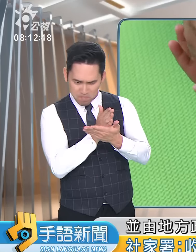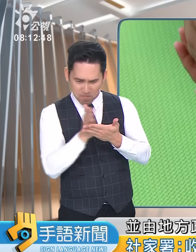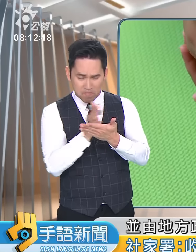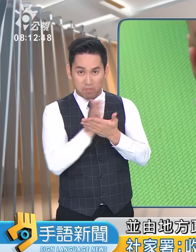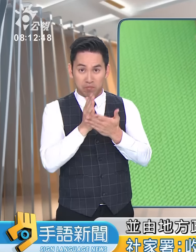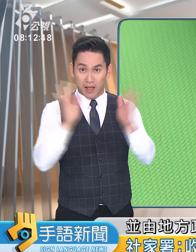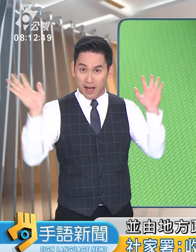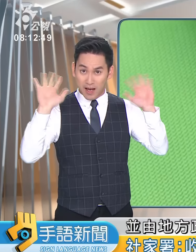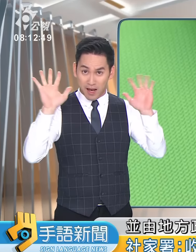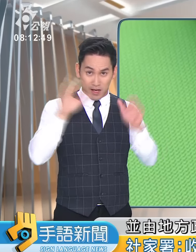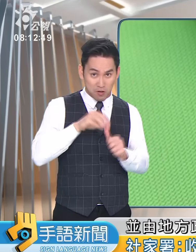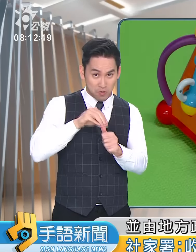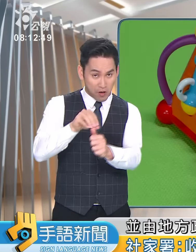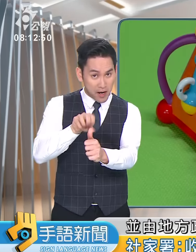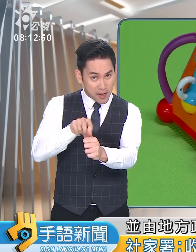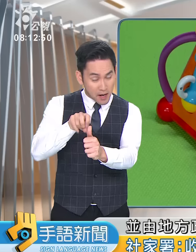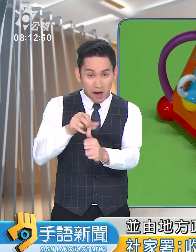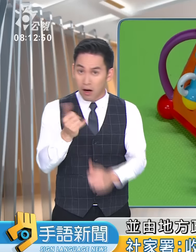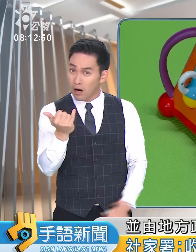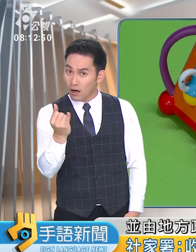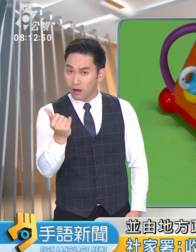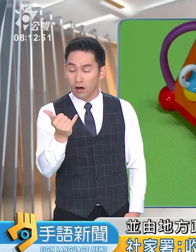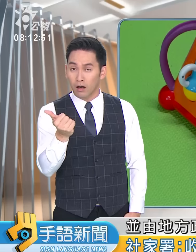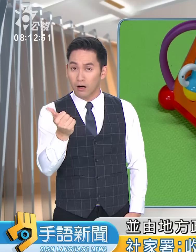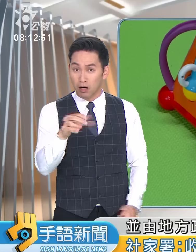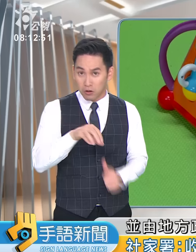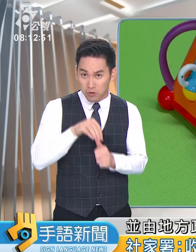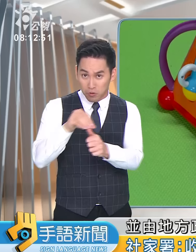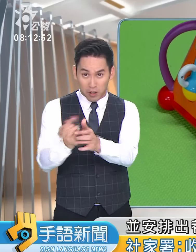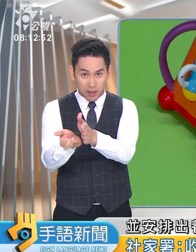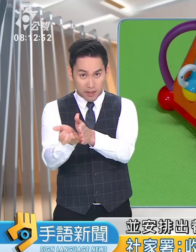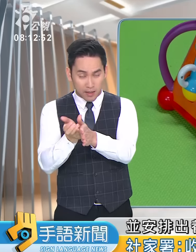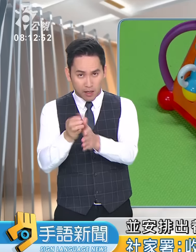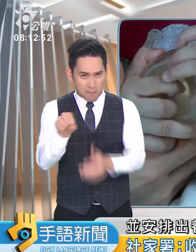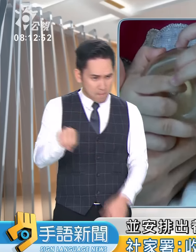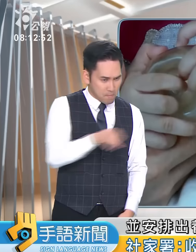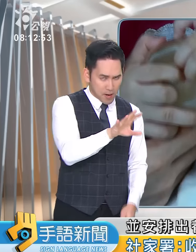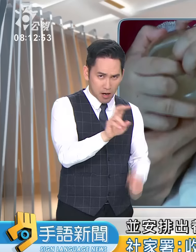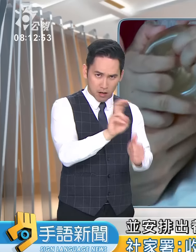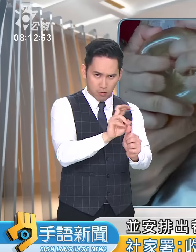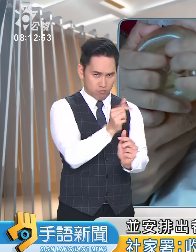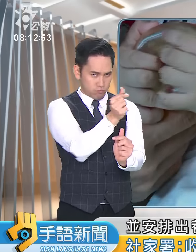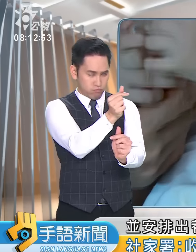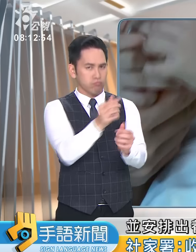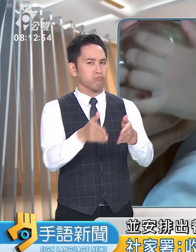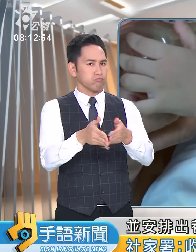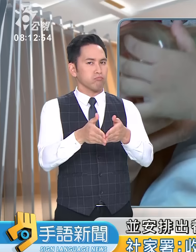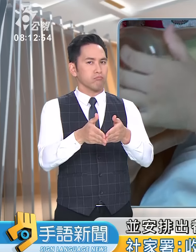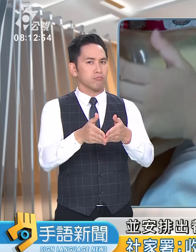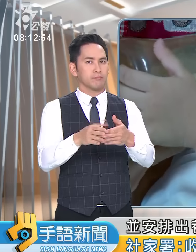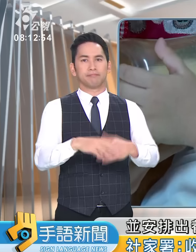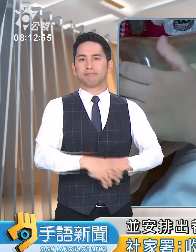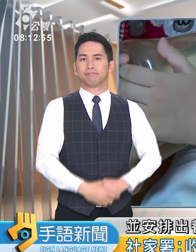地方政府评估出养必要性，并安排出养前的安置照顾服务。